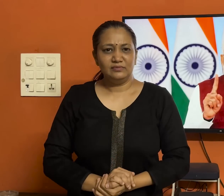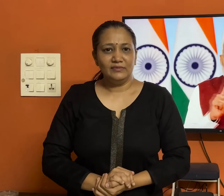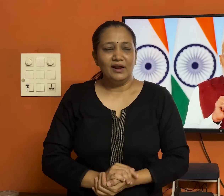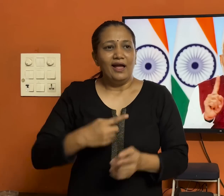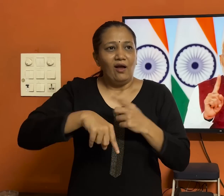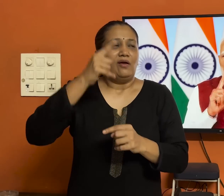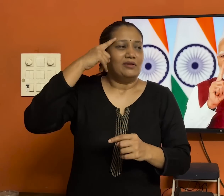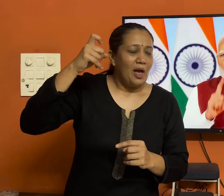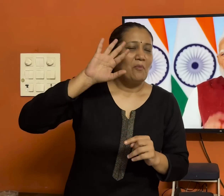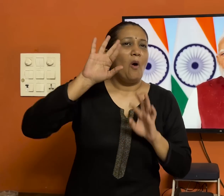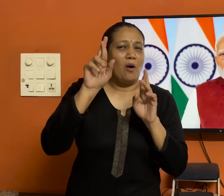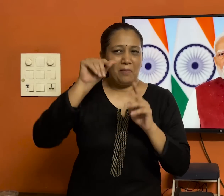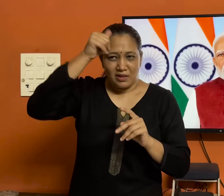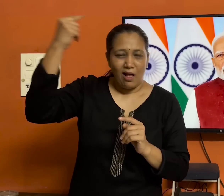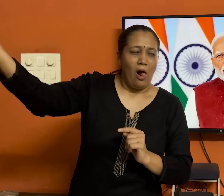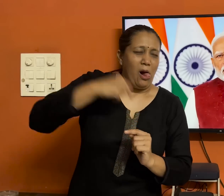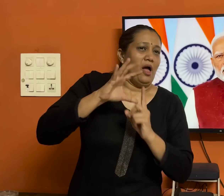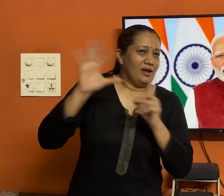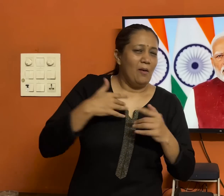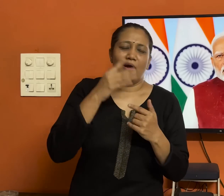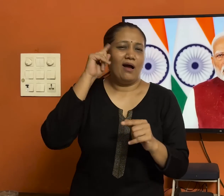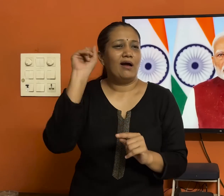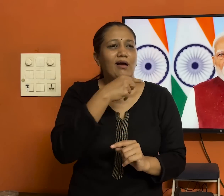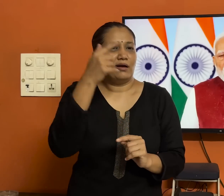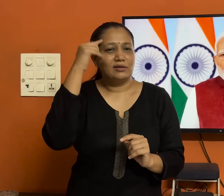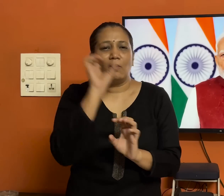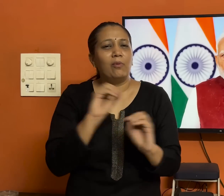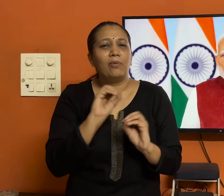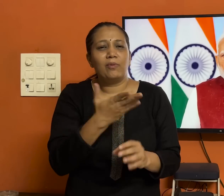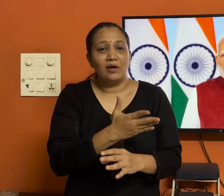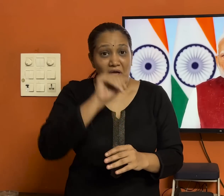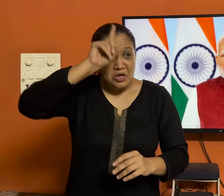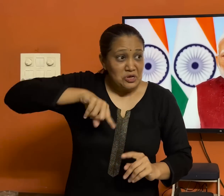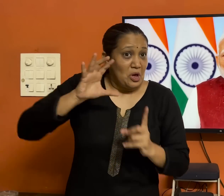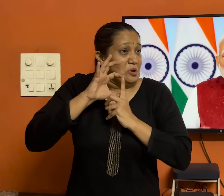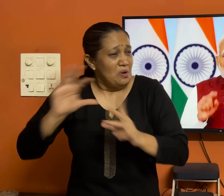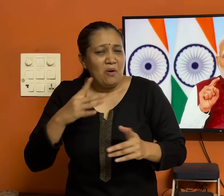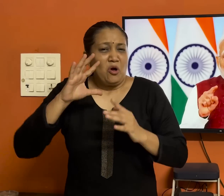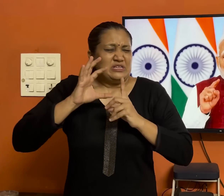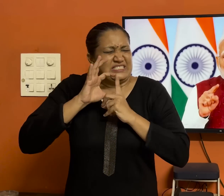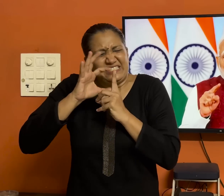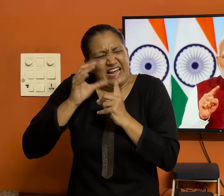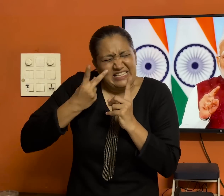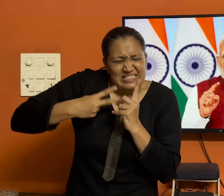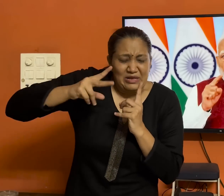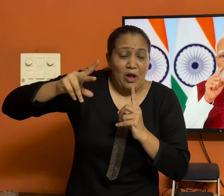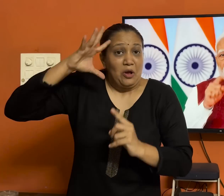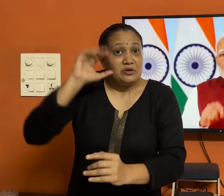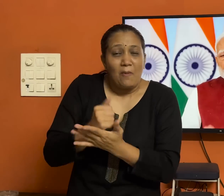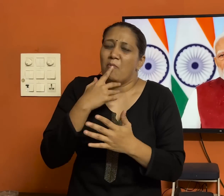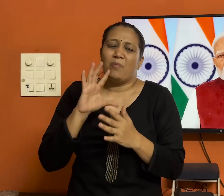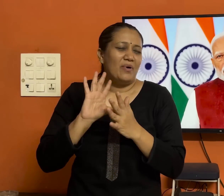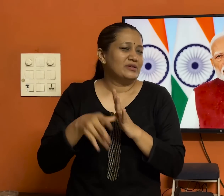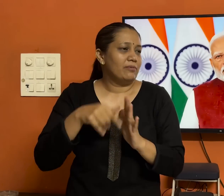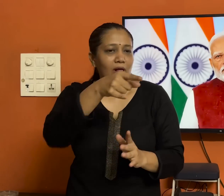सपने में भी नहीं सोचा था कि भारत इतना बड़ा फैसला ले